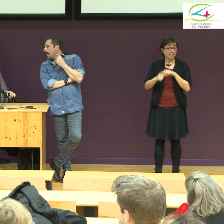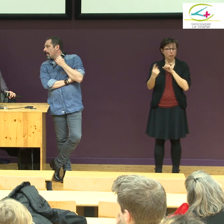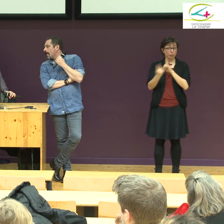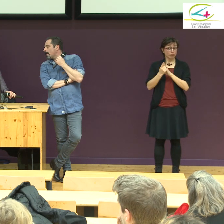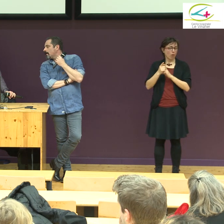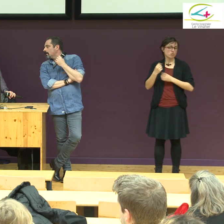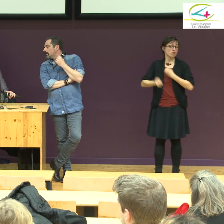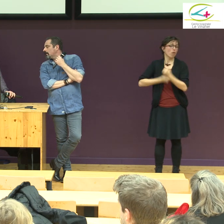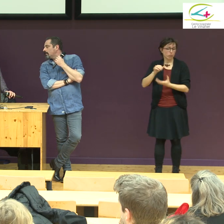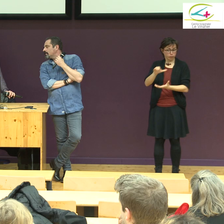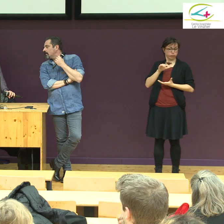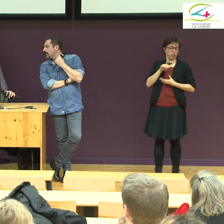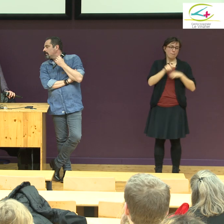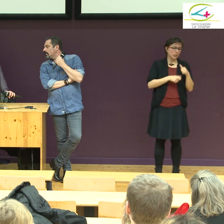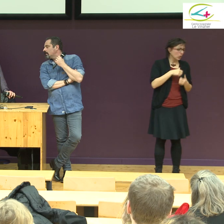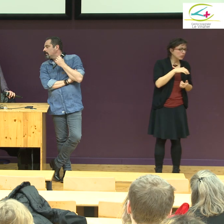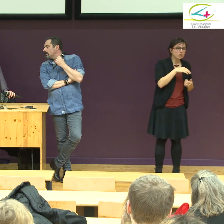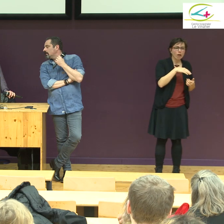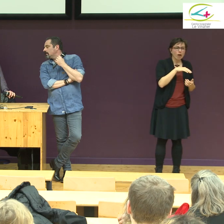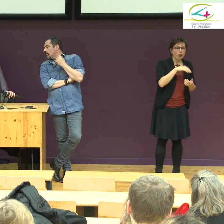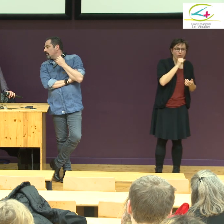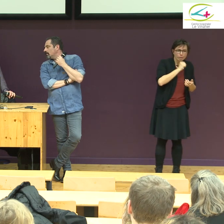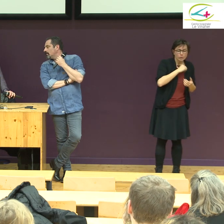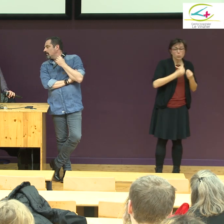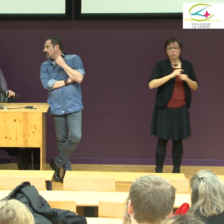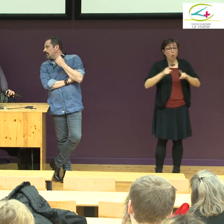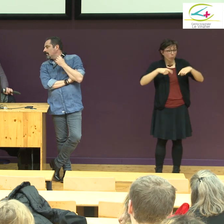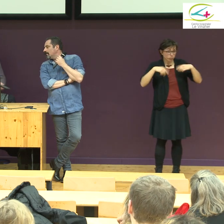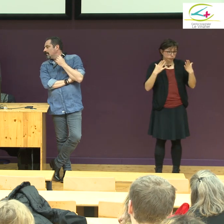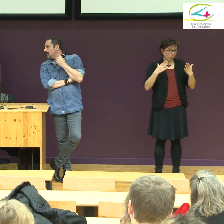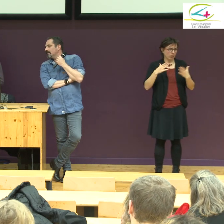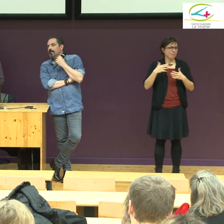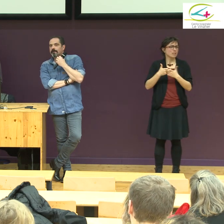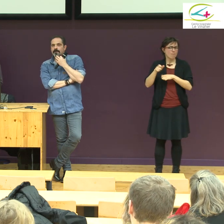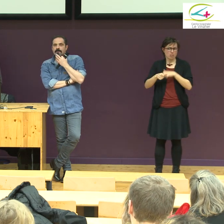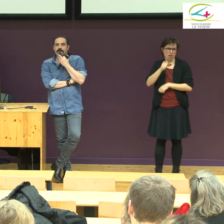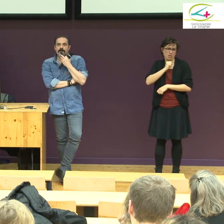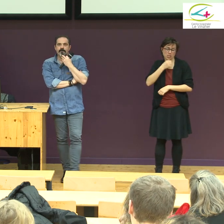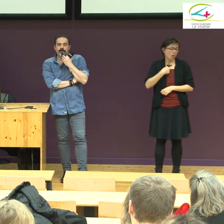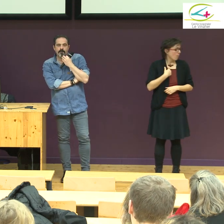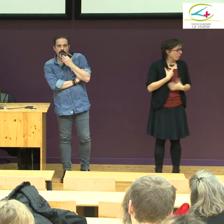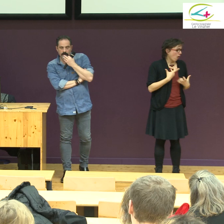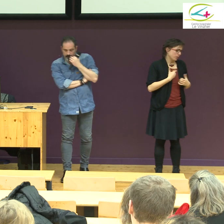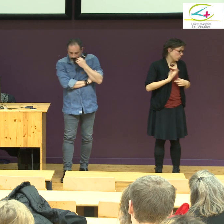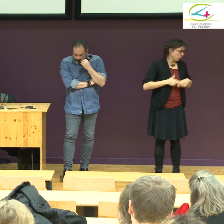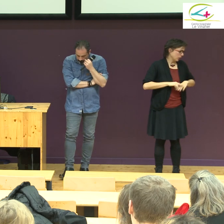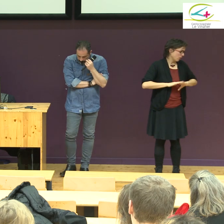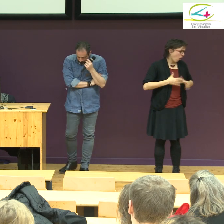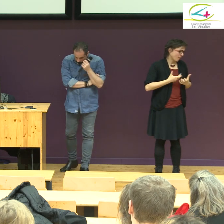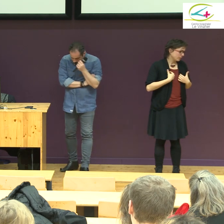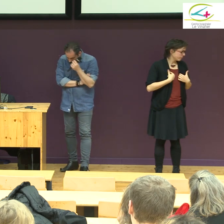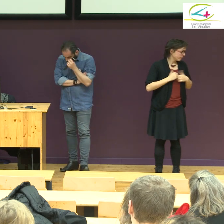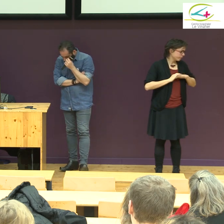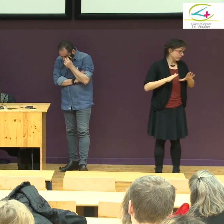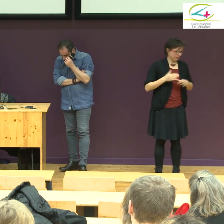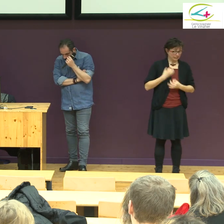leur souffrance, personnes âgées, peu importe. Et puis, par exemple, personnes âgées qui me disaient moi j'ai envie d'en finir, ou j'ai envie de mourir. C'est